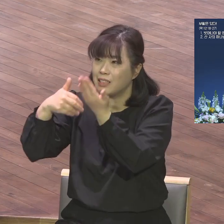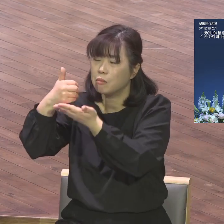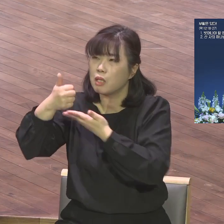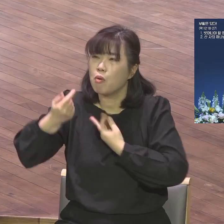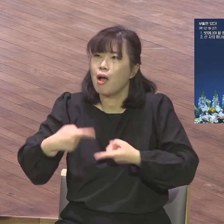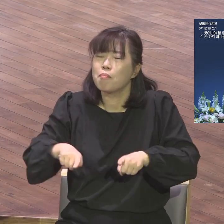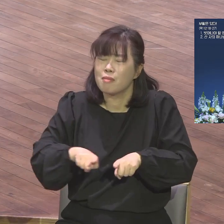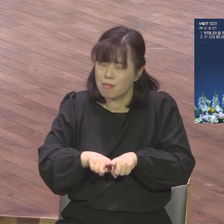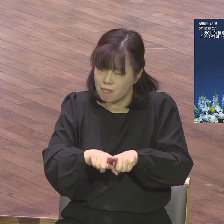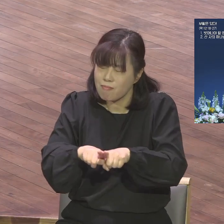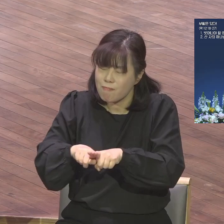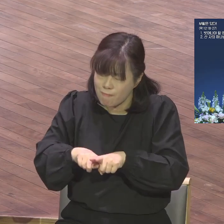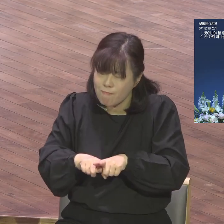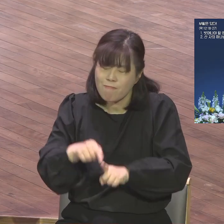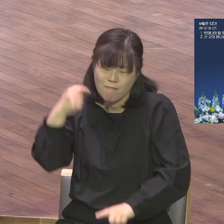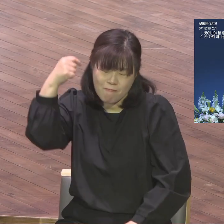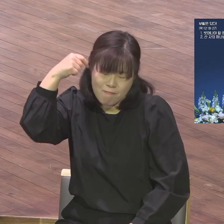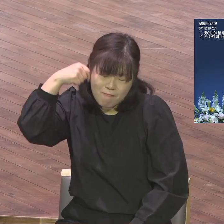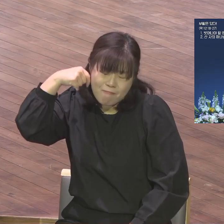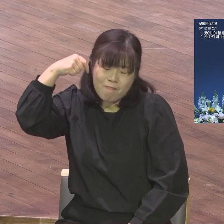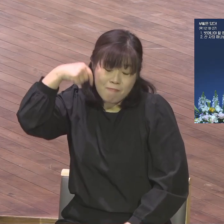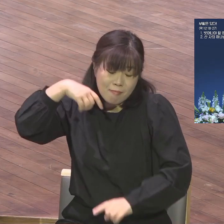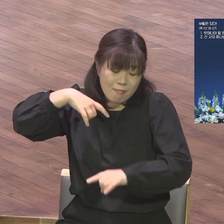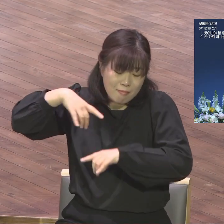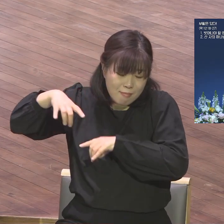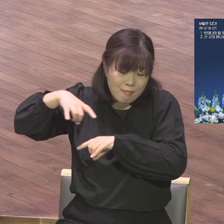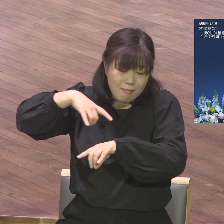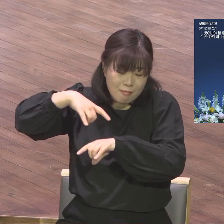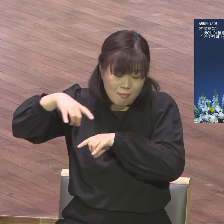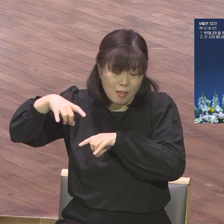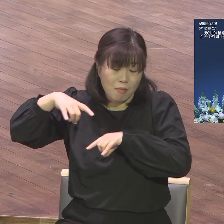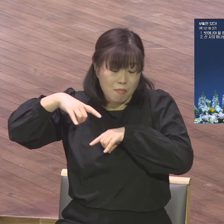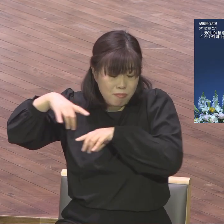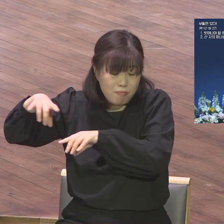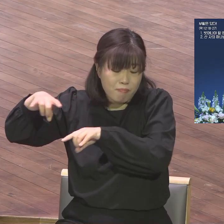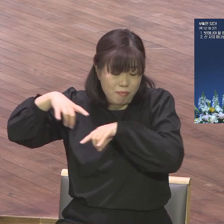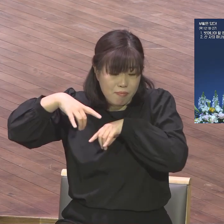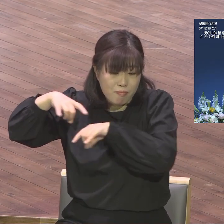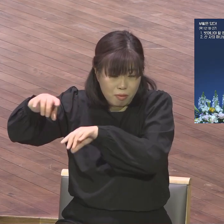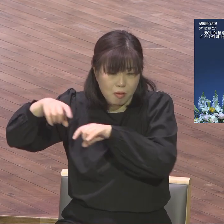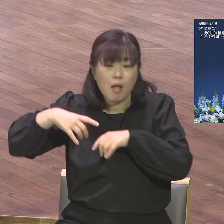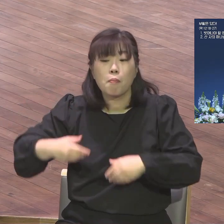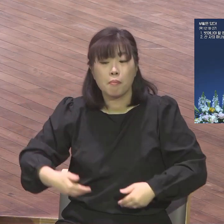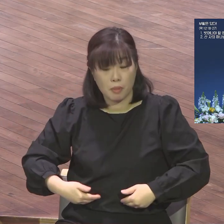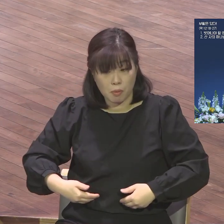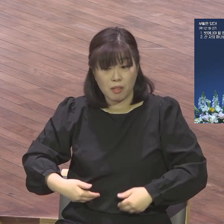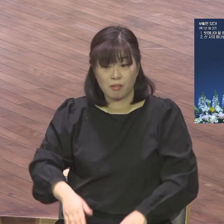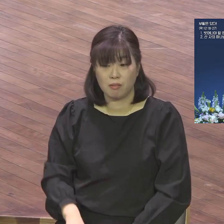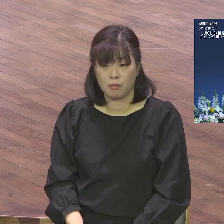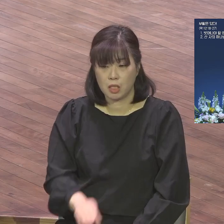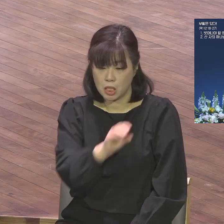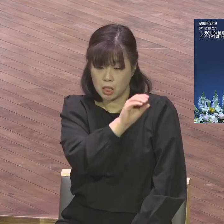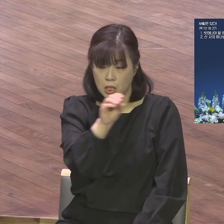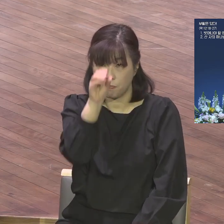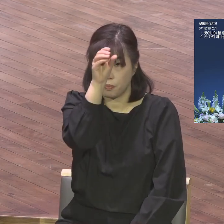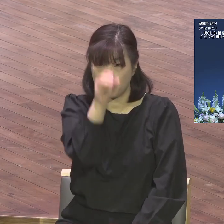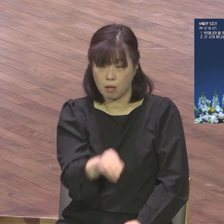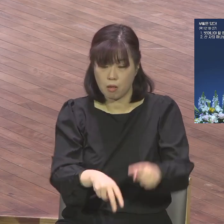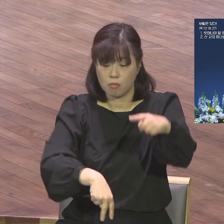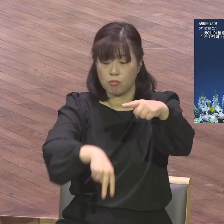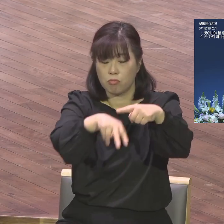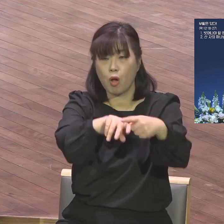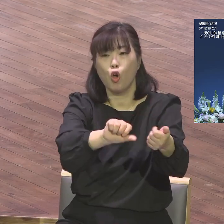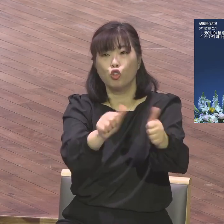기독교 신앙은 십자에서 끝난다고 하면 십자로 다 끝난다고 하면 의미 없지요.